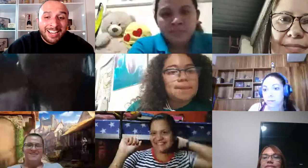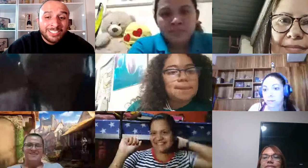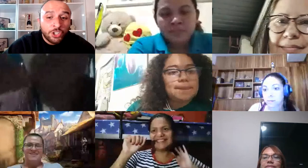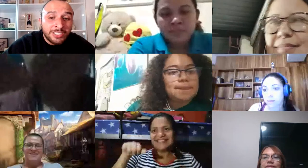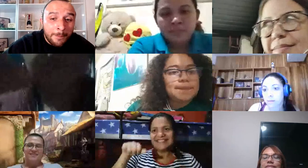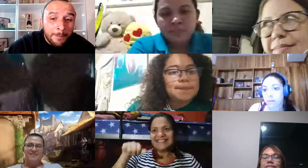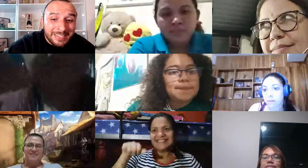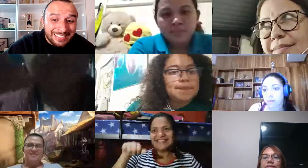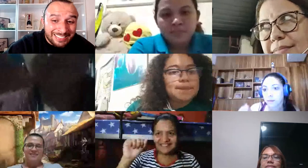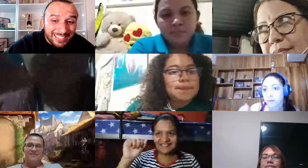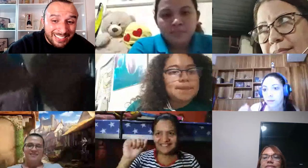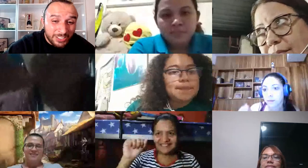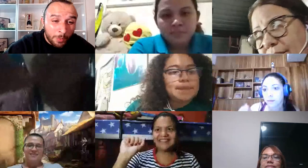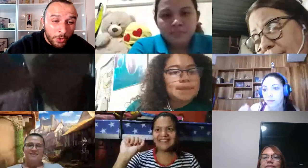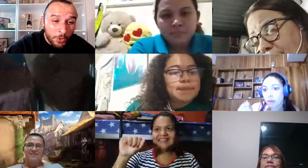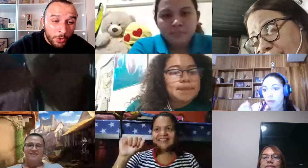¿Ustedes son sapricistas como yo?